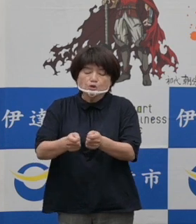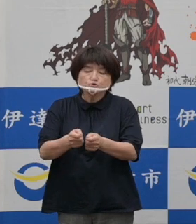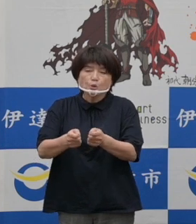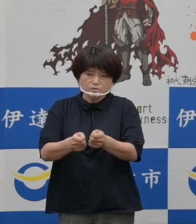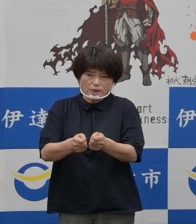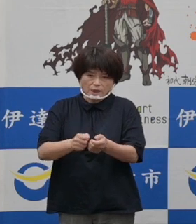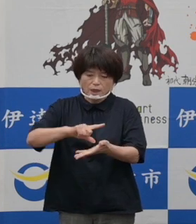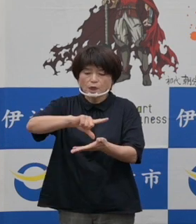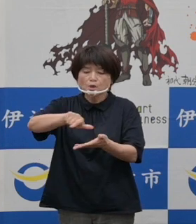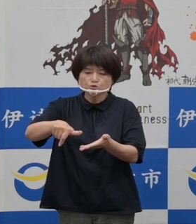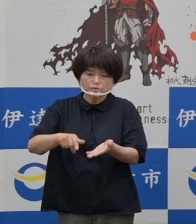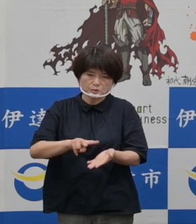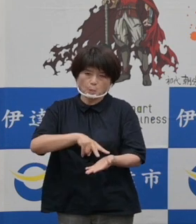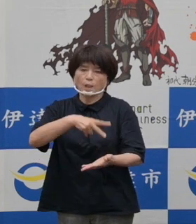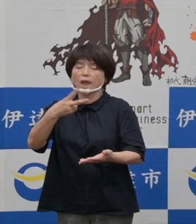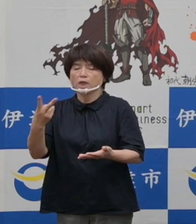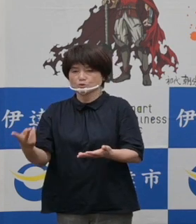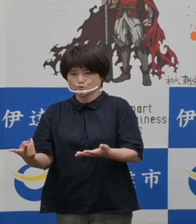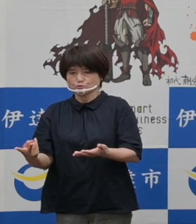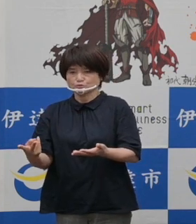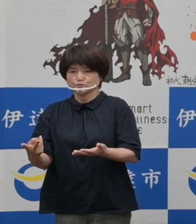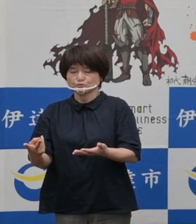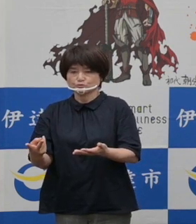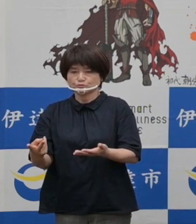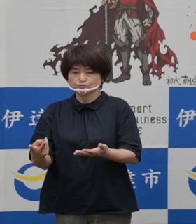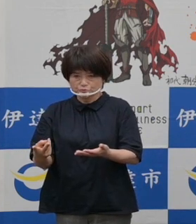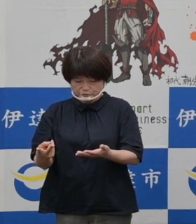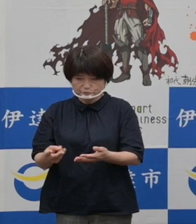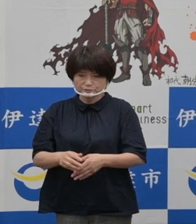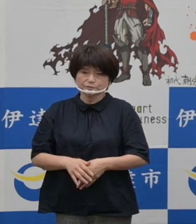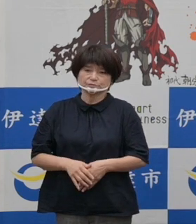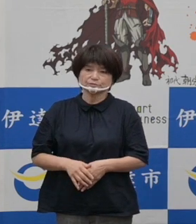への編入を進めていくと。で、市街化区域の編入